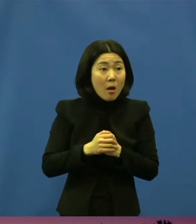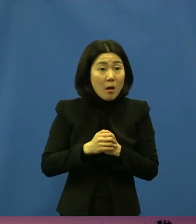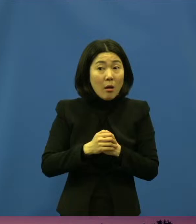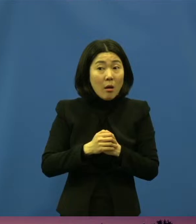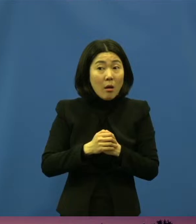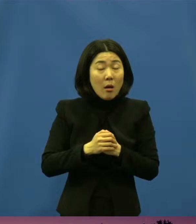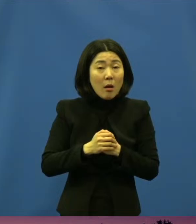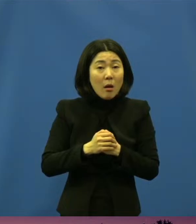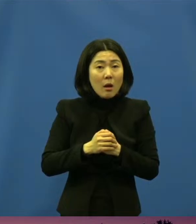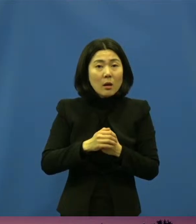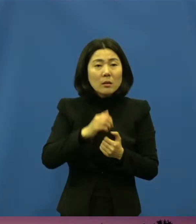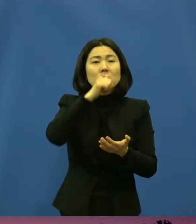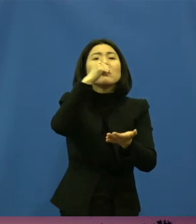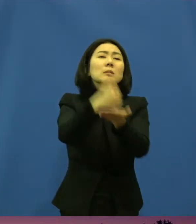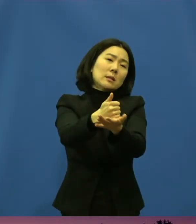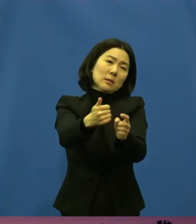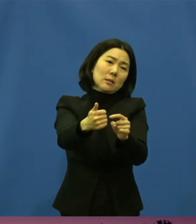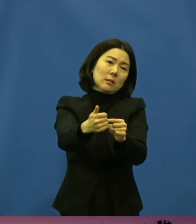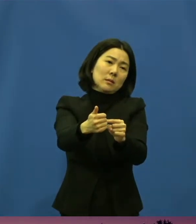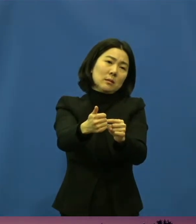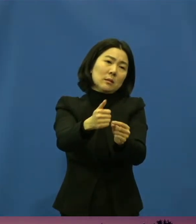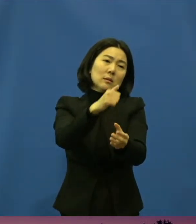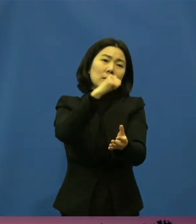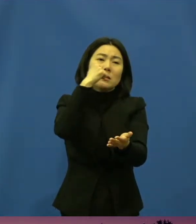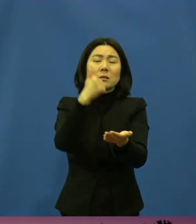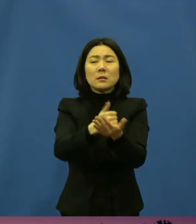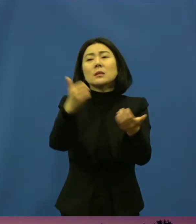남자와 여자라는 성의 왜곡이 찾아와.